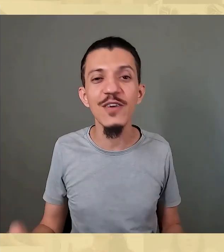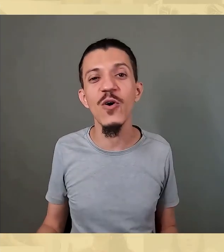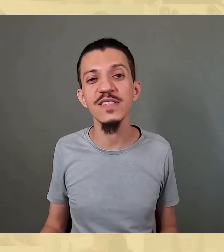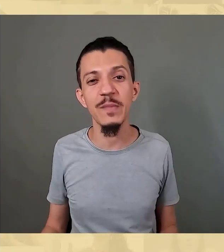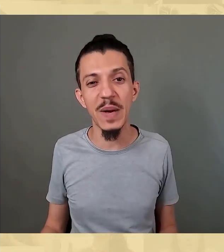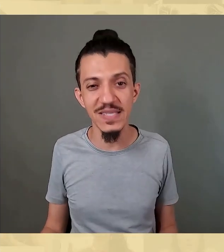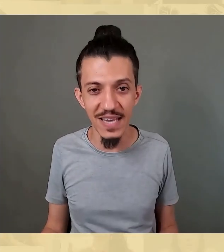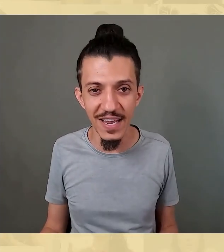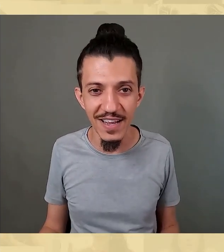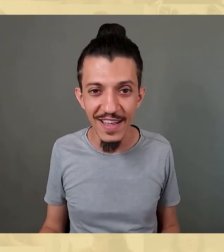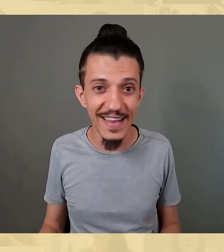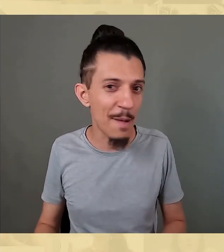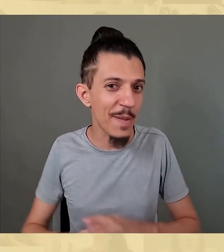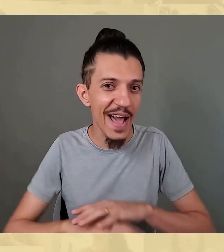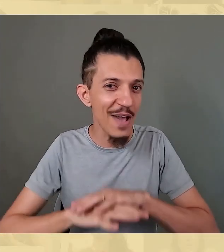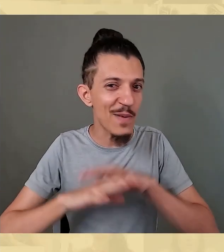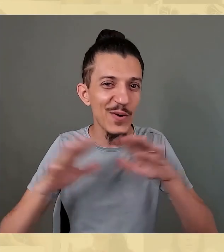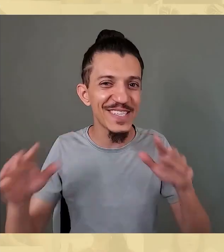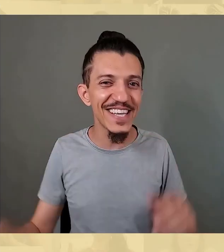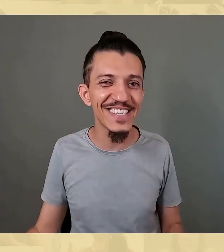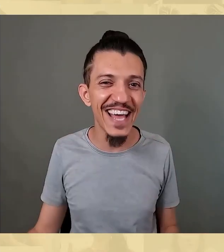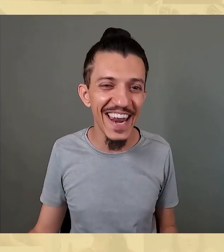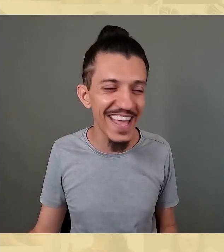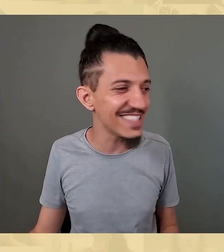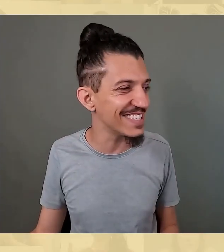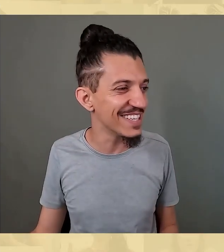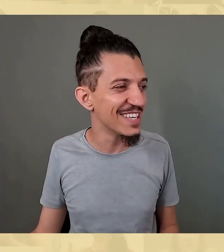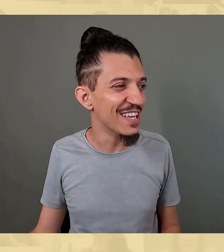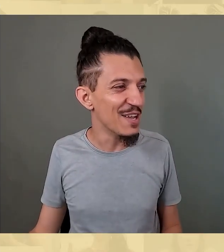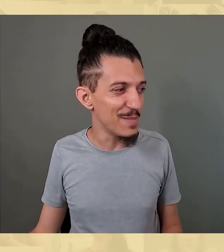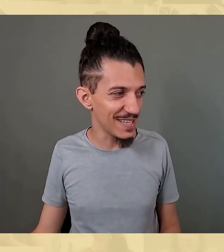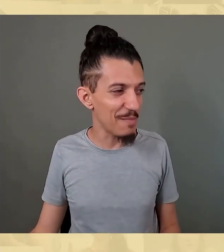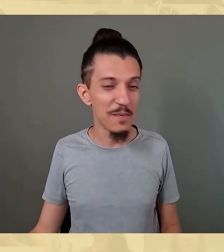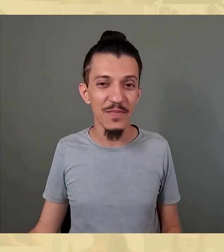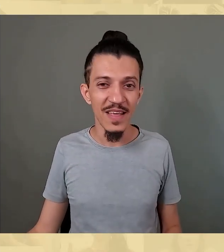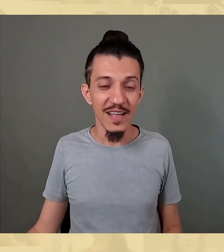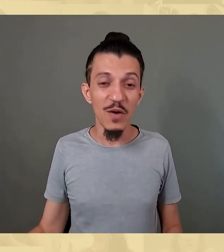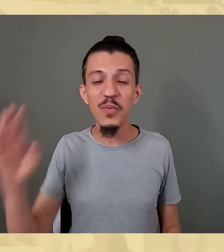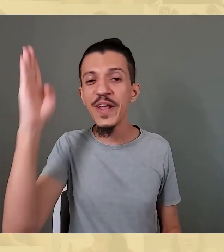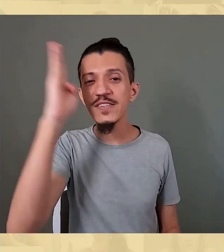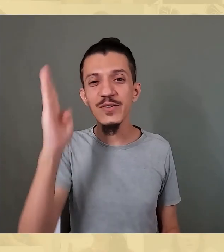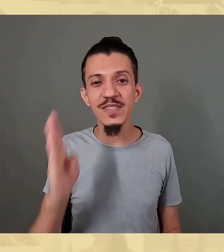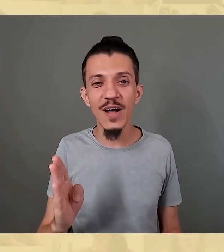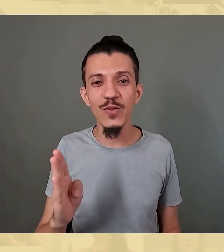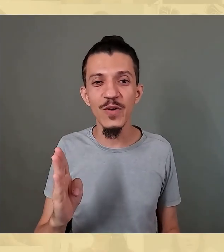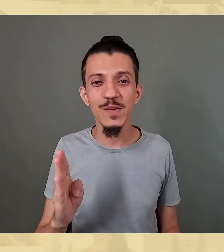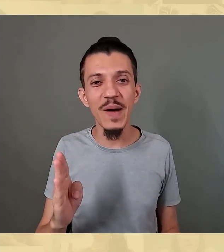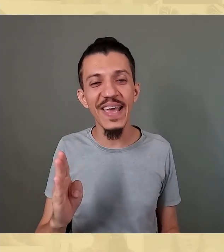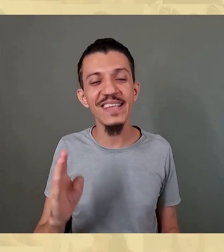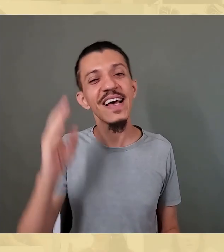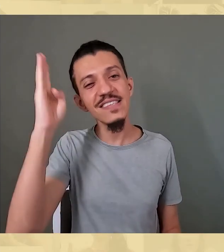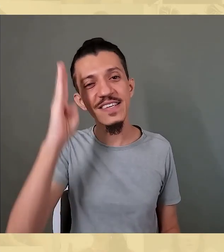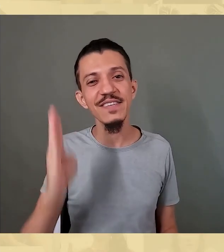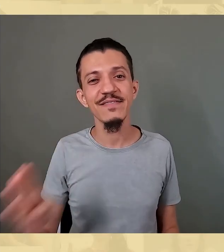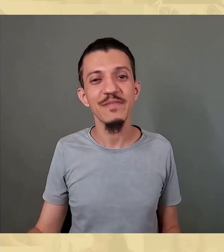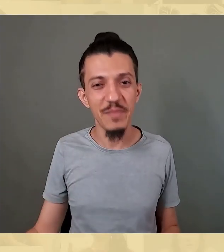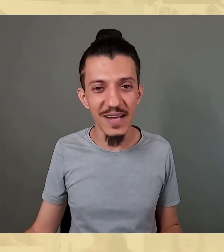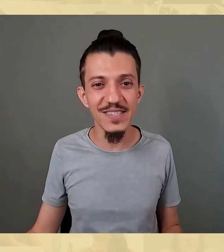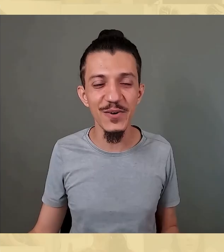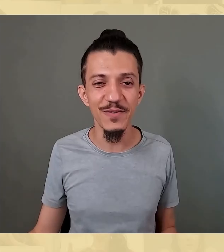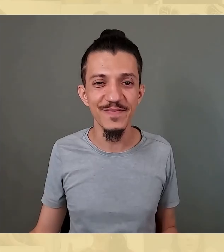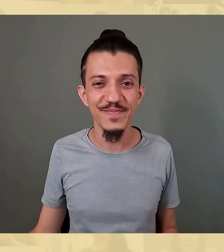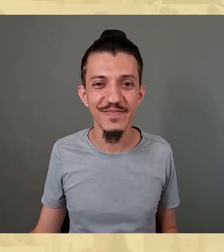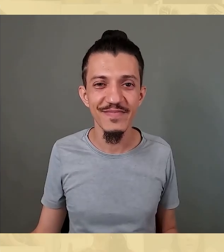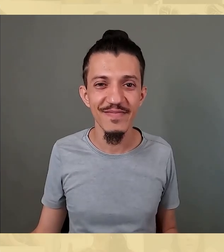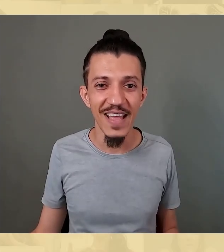maravilhosa costa brasileira. E na praia é uma coisa excelente, percebe? Então, por isso que o sinal do nosso país é assim,